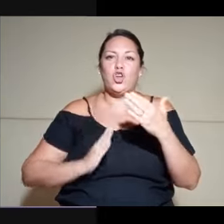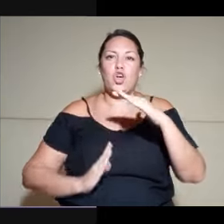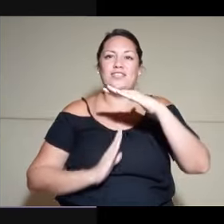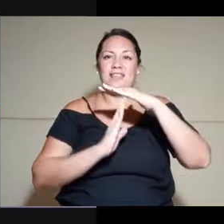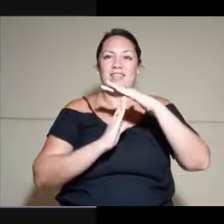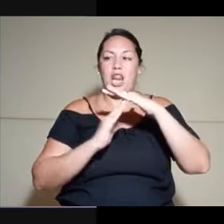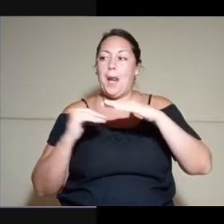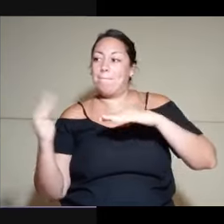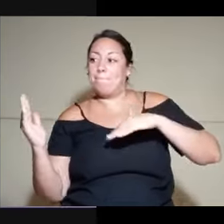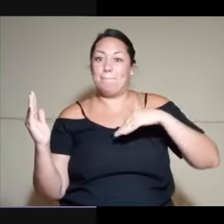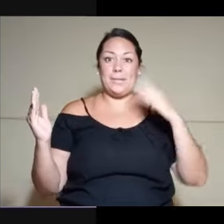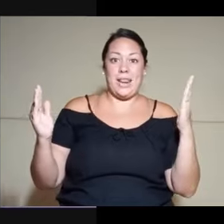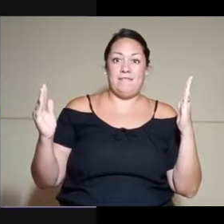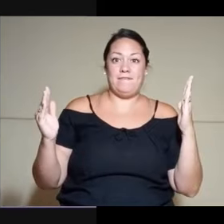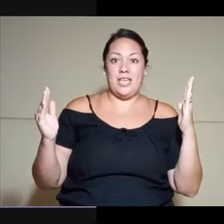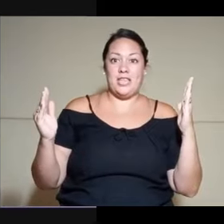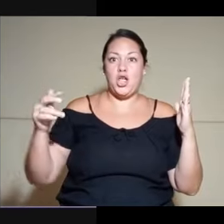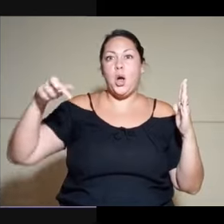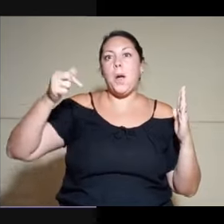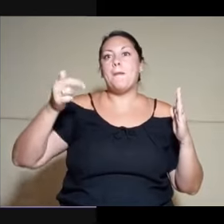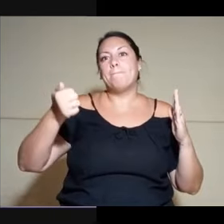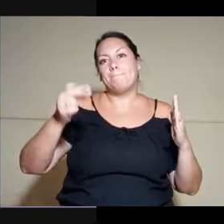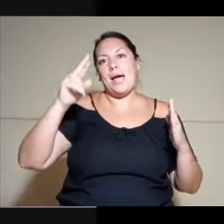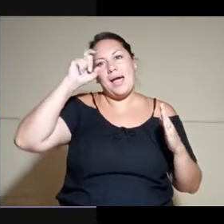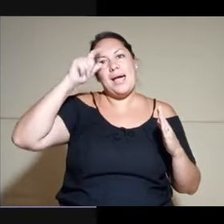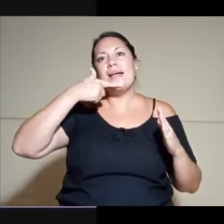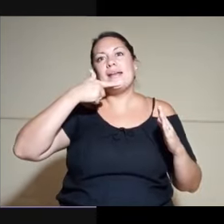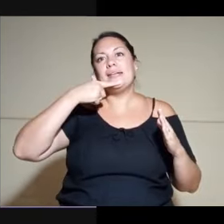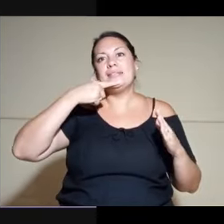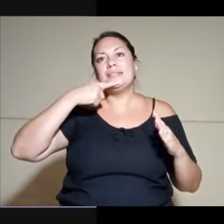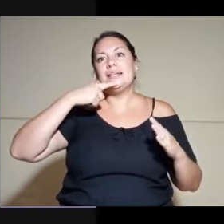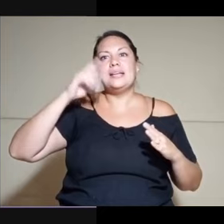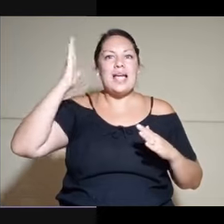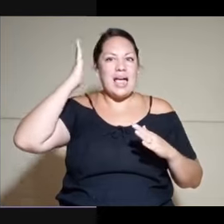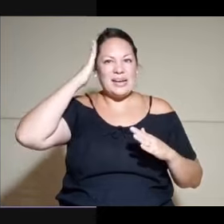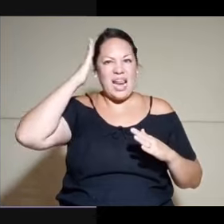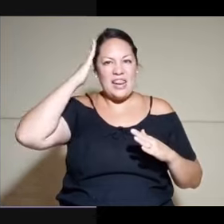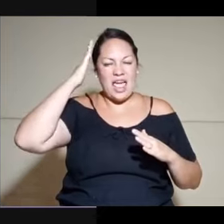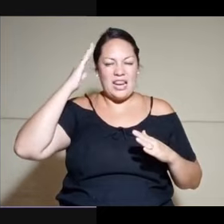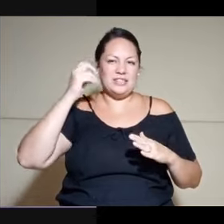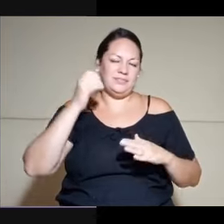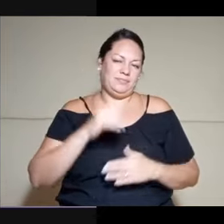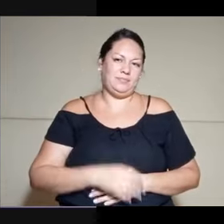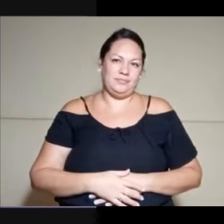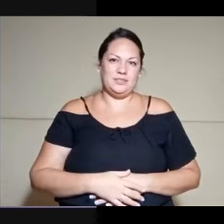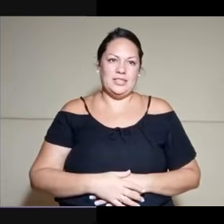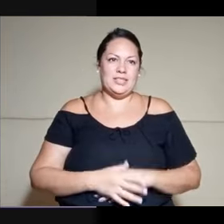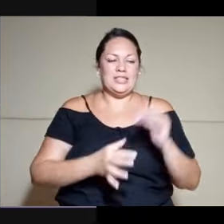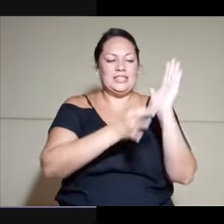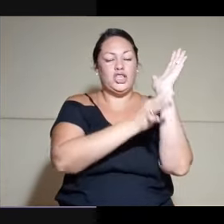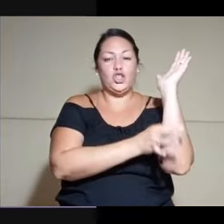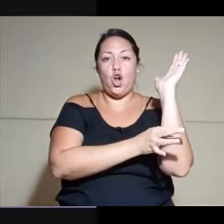diferencia cuando vimos la clasificación del sistema nervioso, dijimos central periférico, periférico, pares craneales y nervios